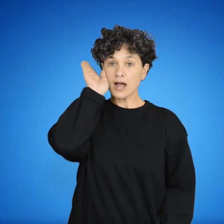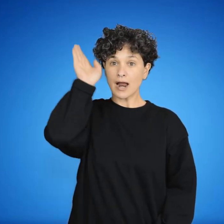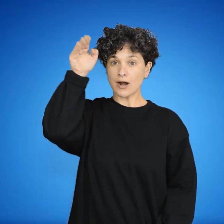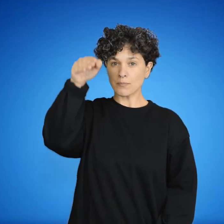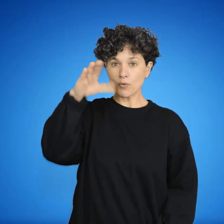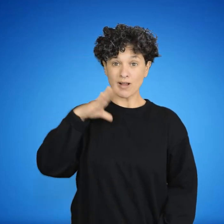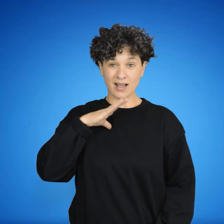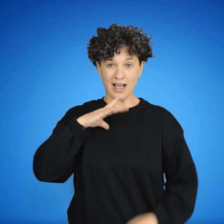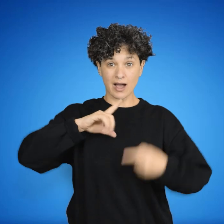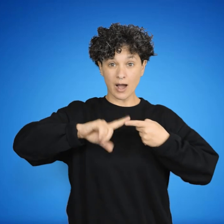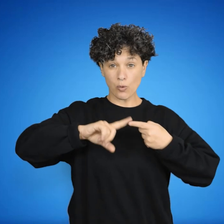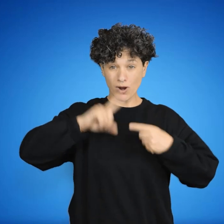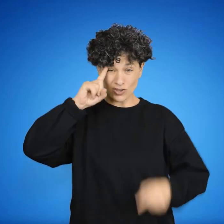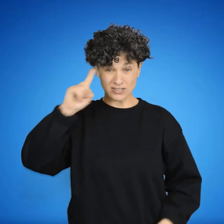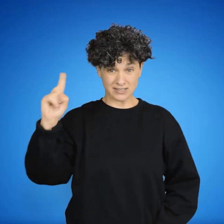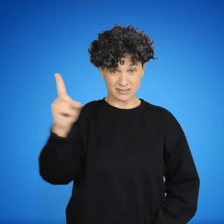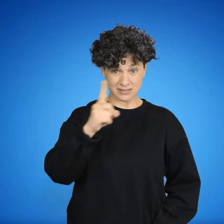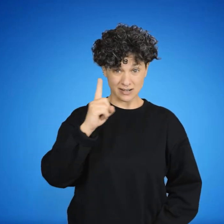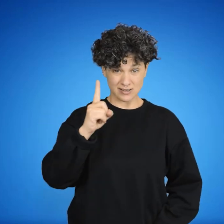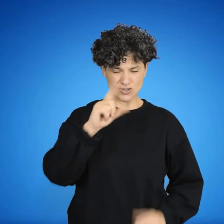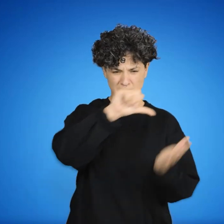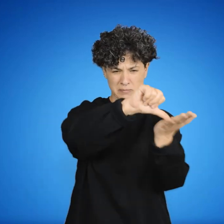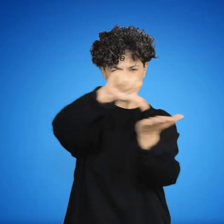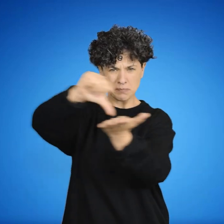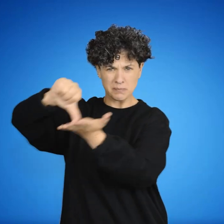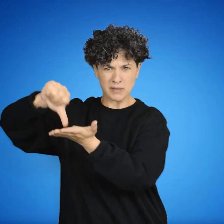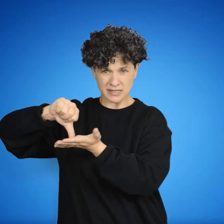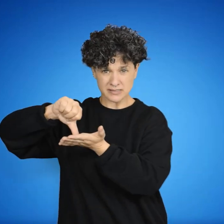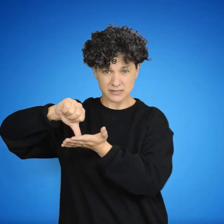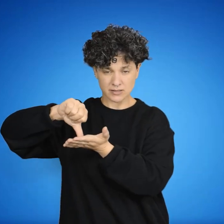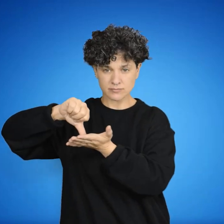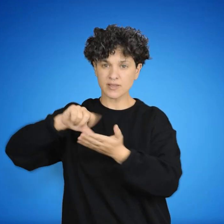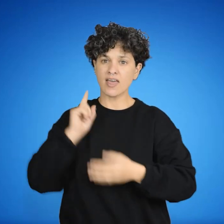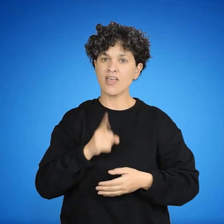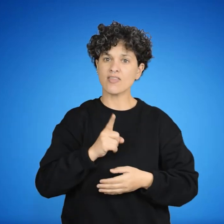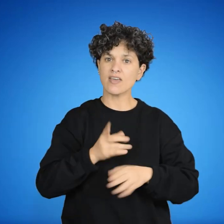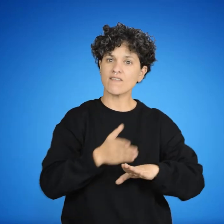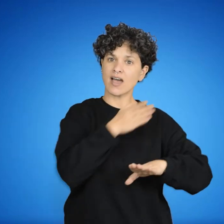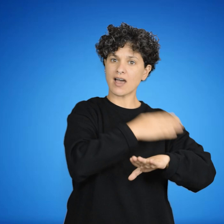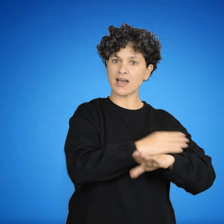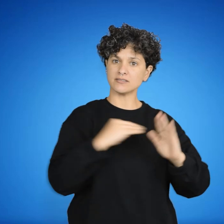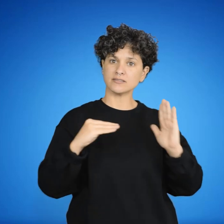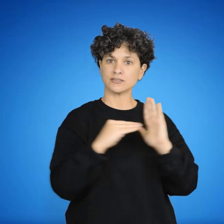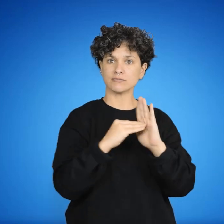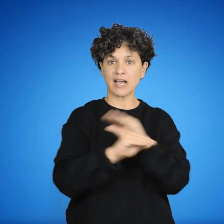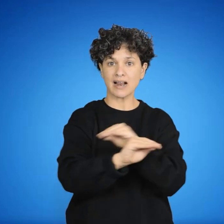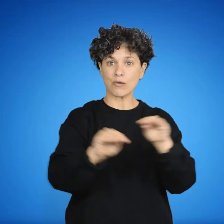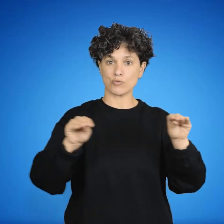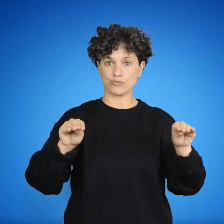en los tratados internacionales que celebre la República propondrá la cláusula de que todas las diferencias que surjan entre las partes contratantes